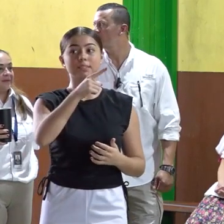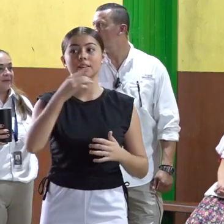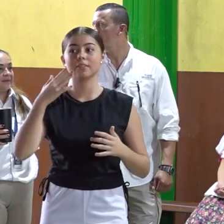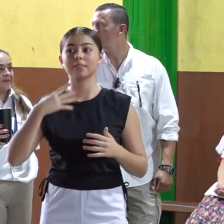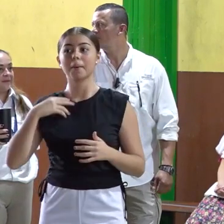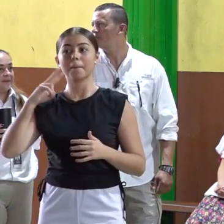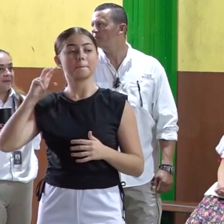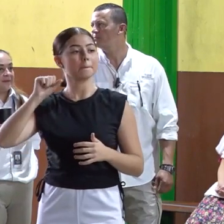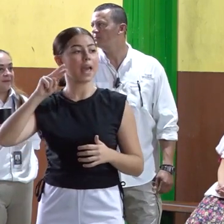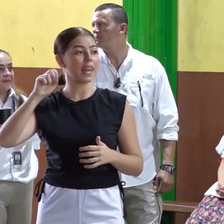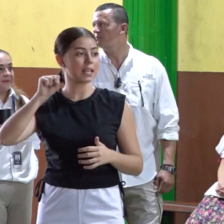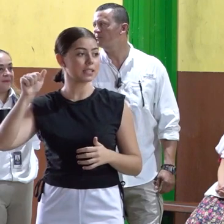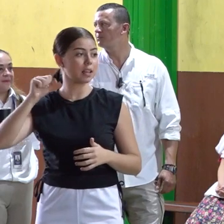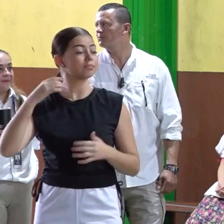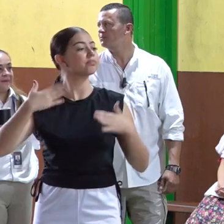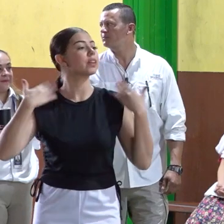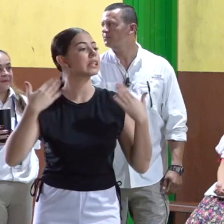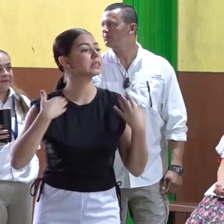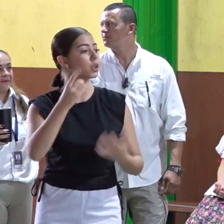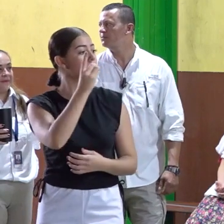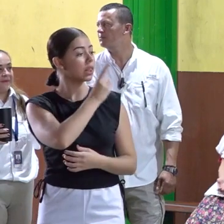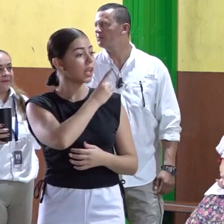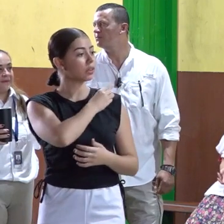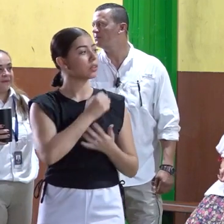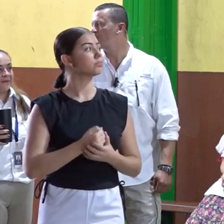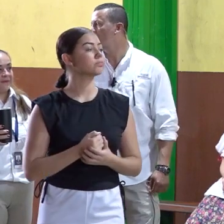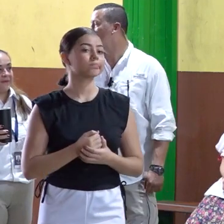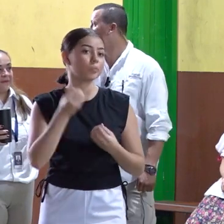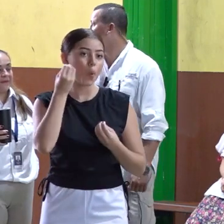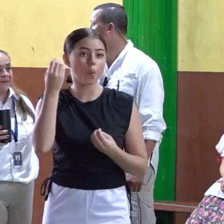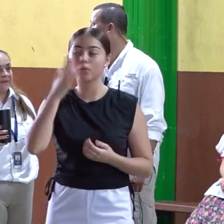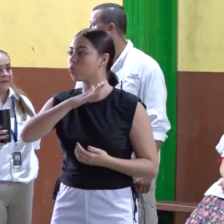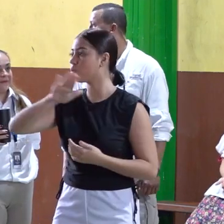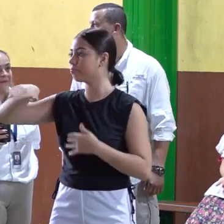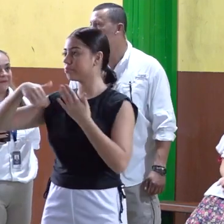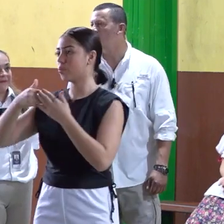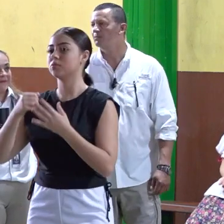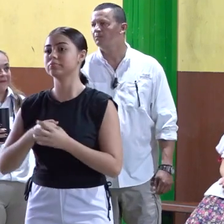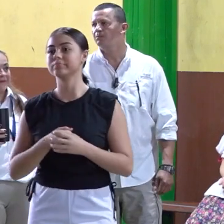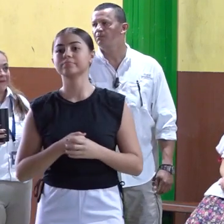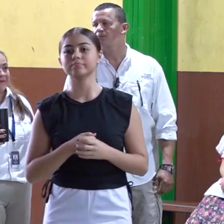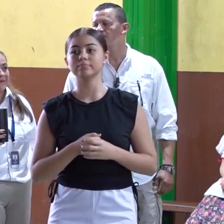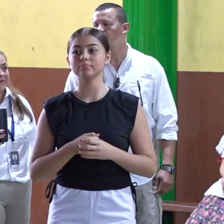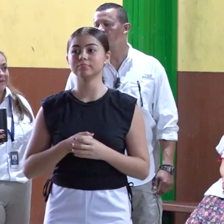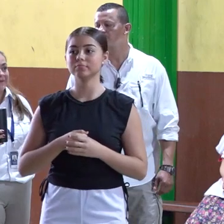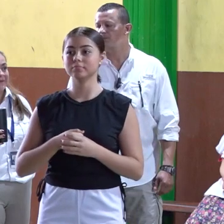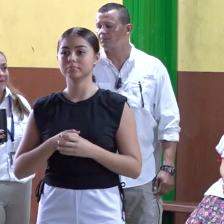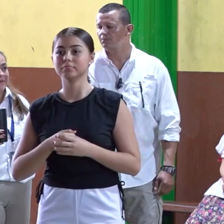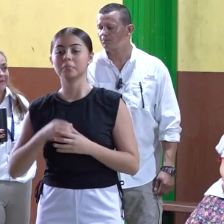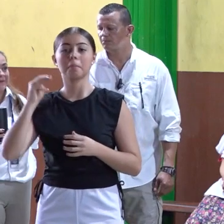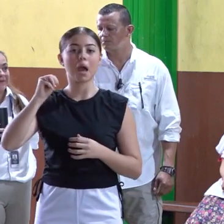felicito, la señora directora, obviamente a Joshua, a Marco y a la muchacha que le hizo la